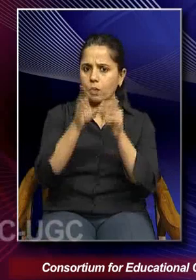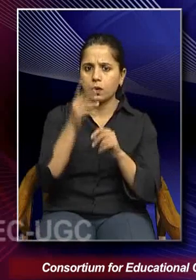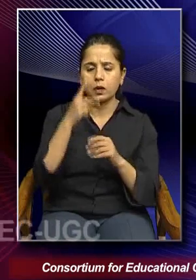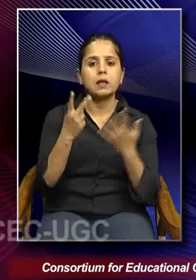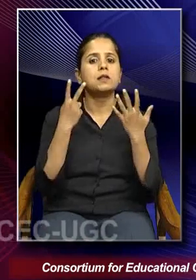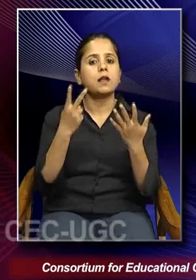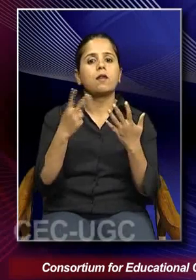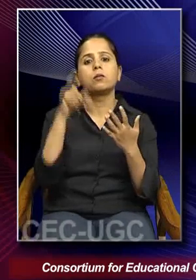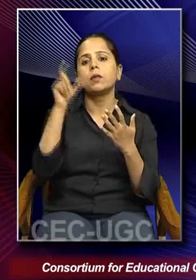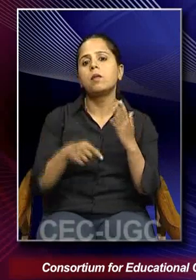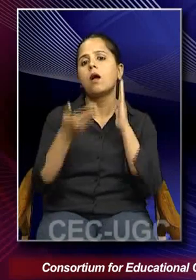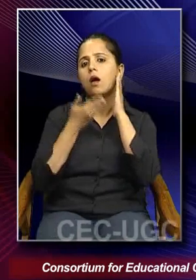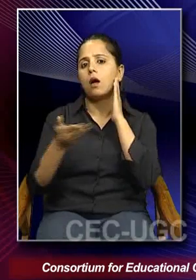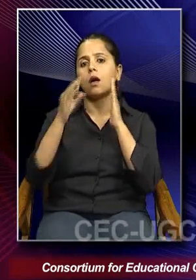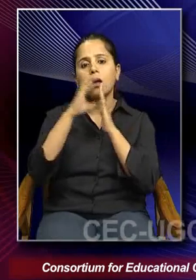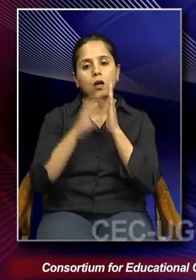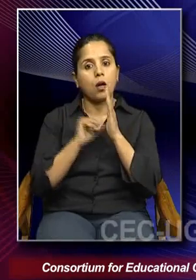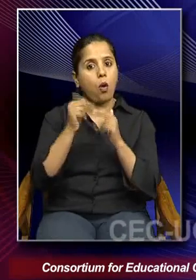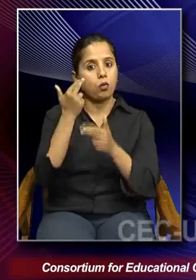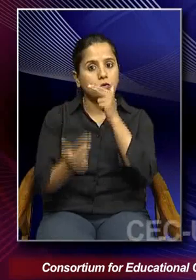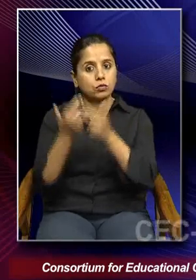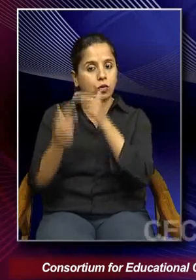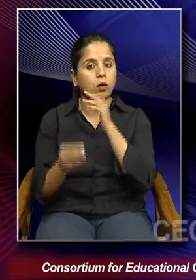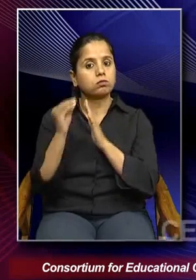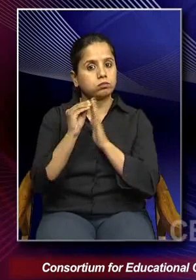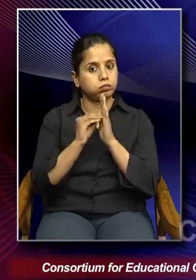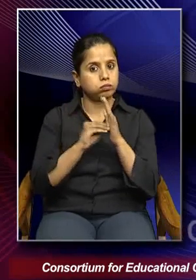सप्तकवियों की कविताओं का संग्रह किया गया